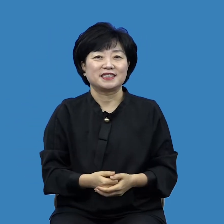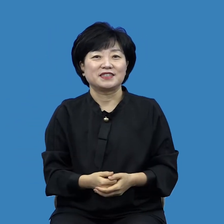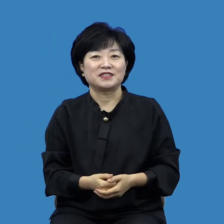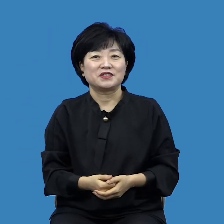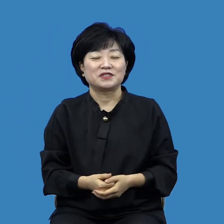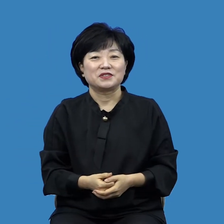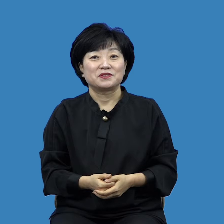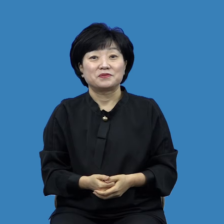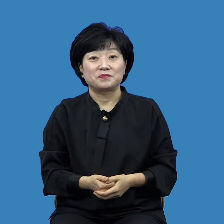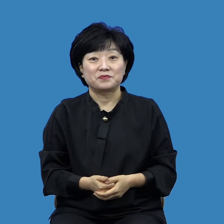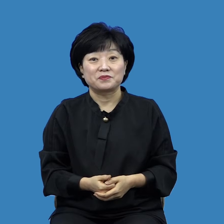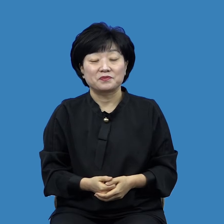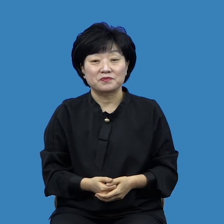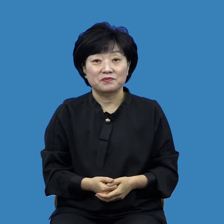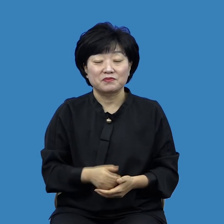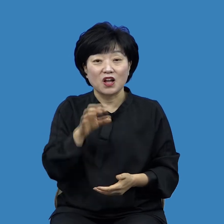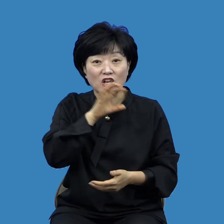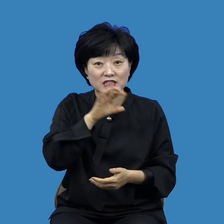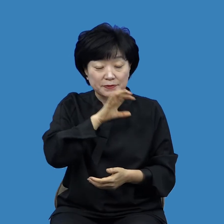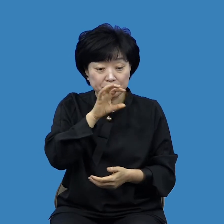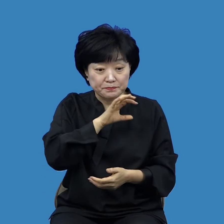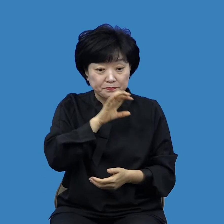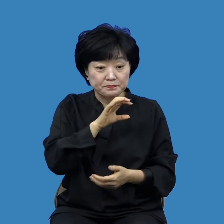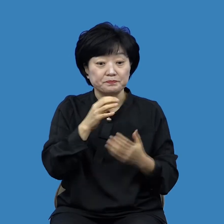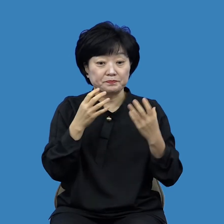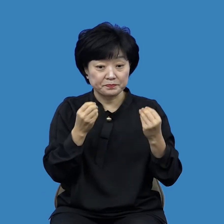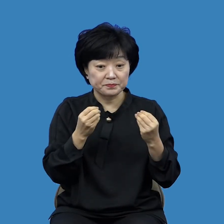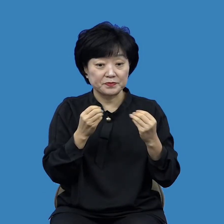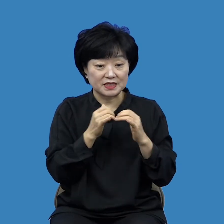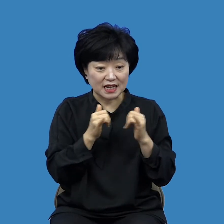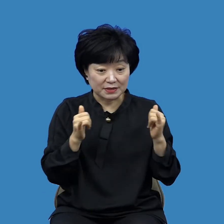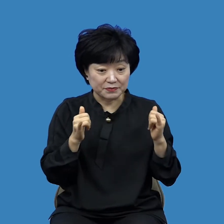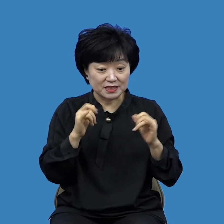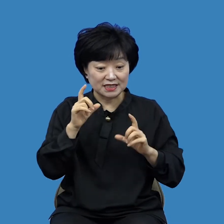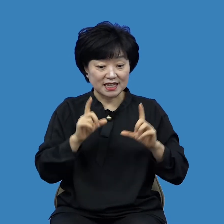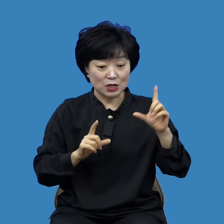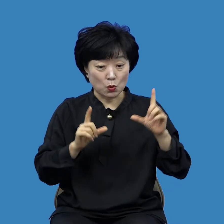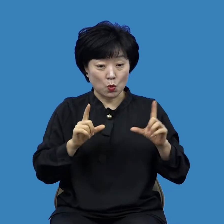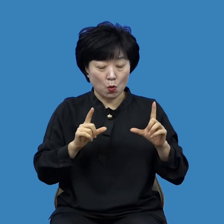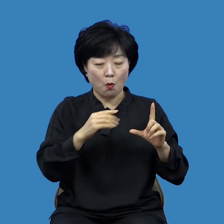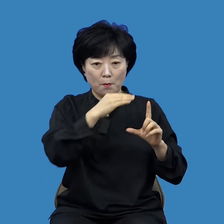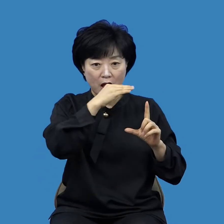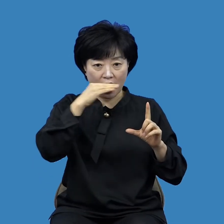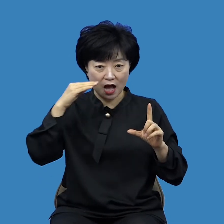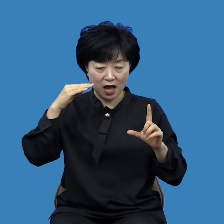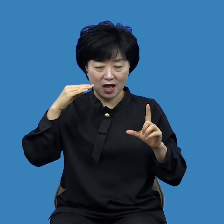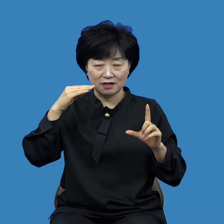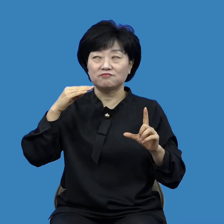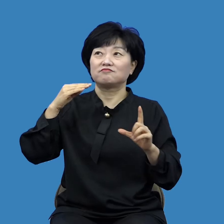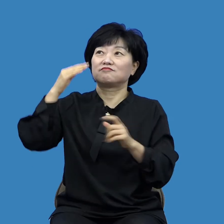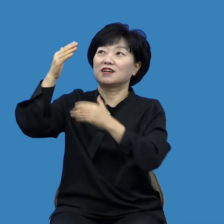계속 연습한 아이들은 나중에 하나님께도 그런 태도를 가지게 돼요.